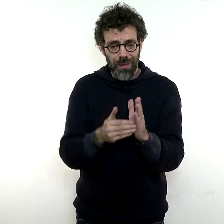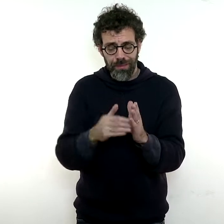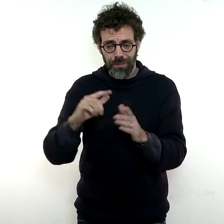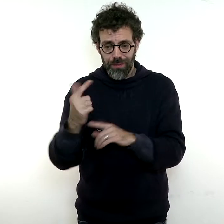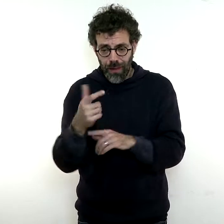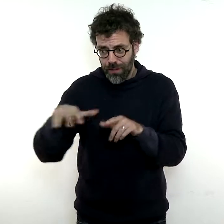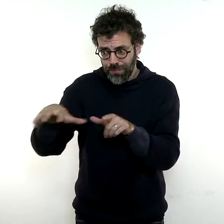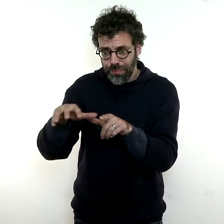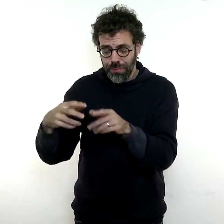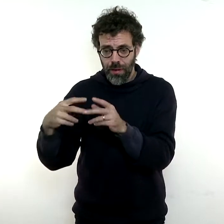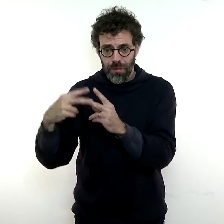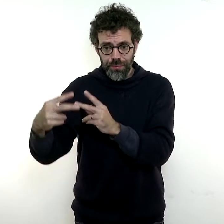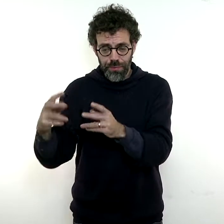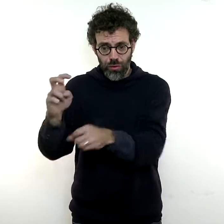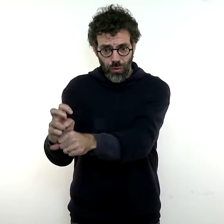et clôture.